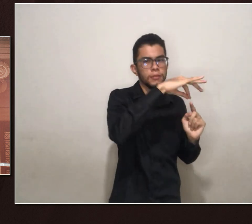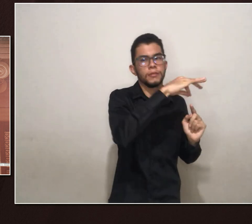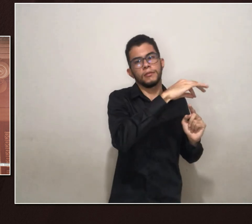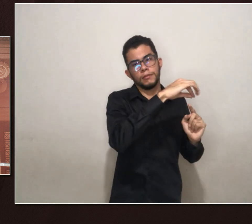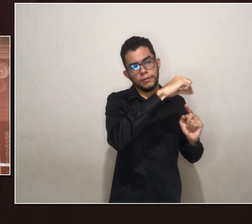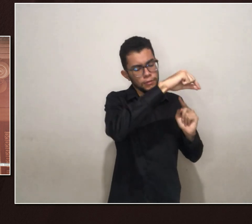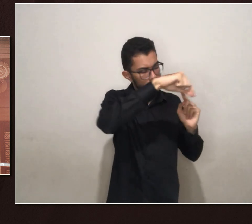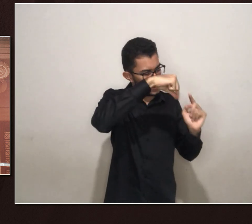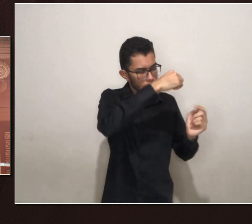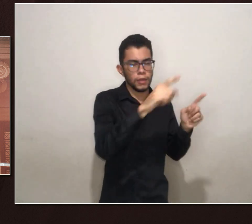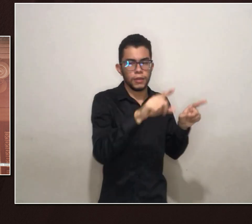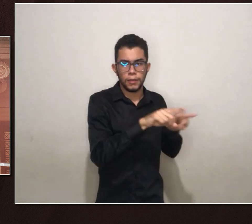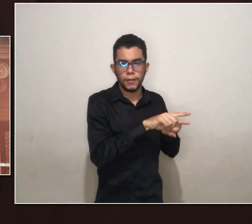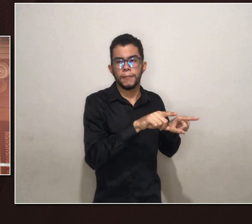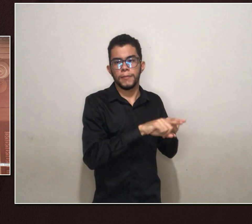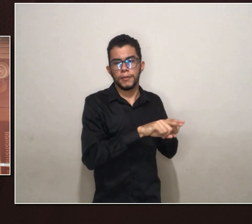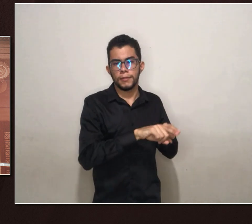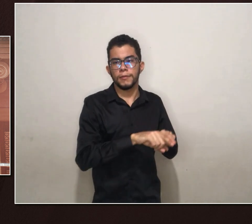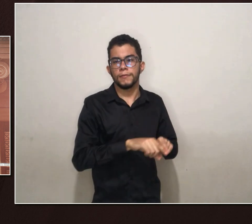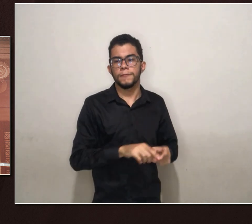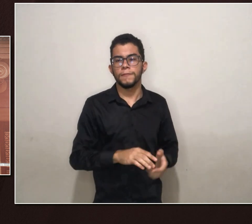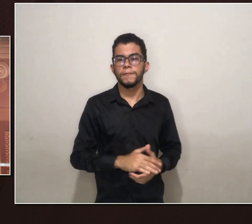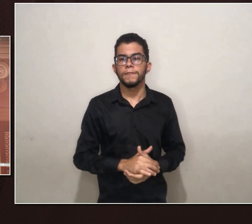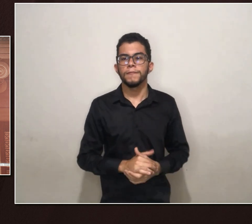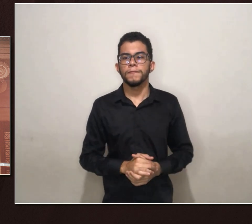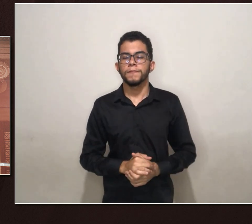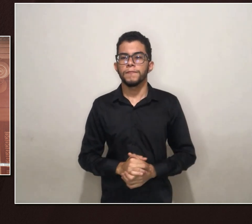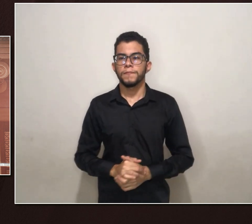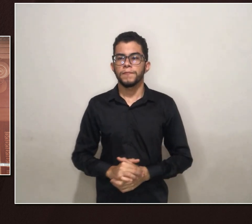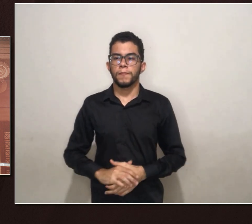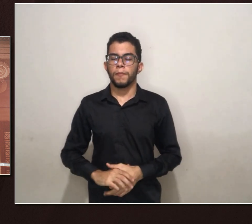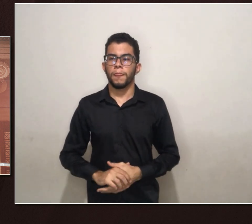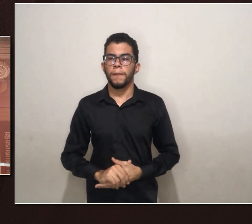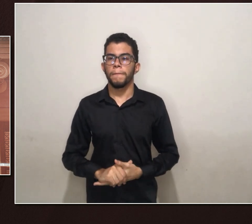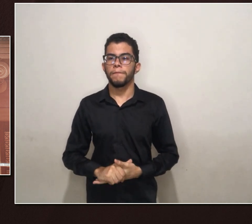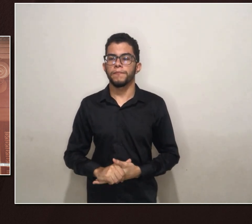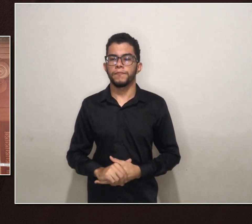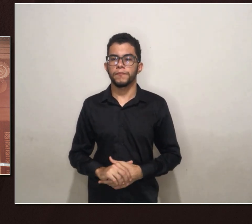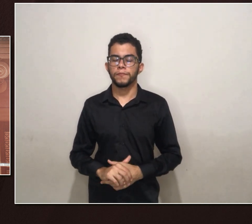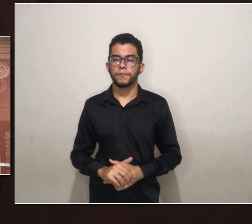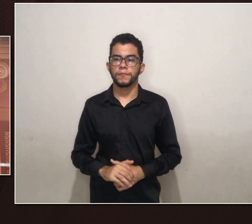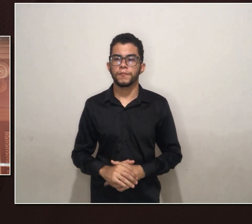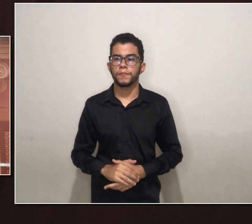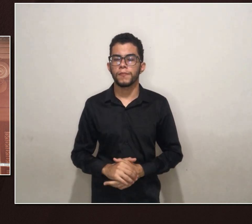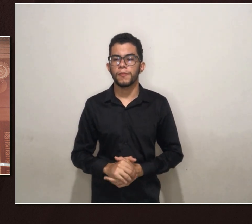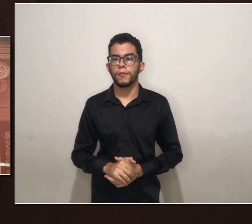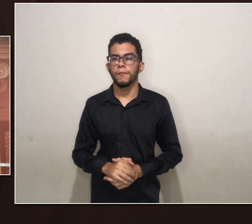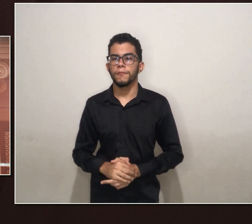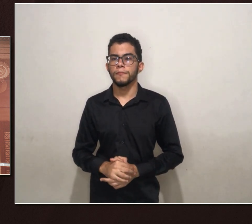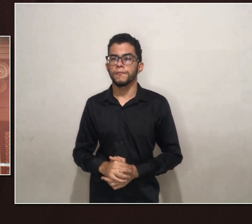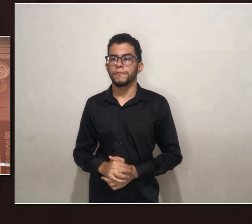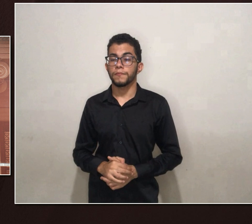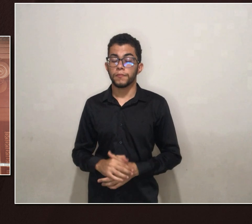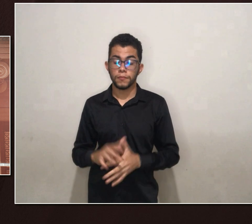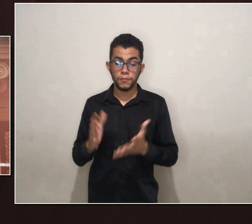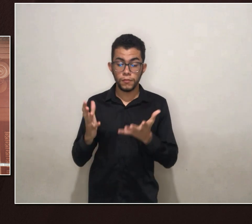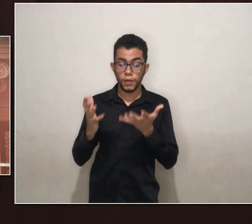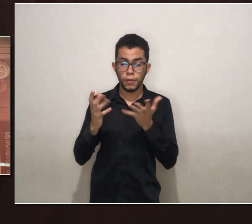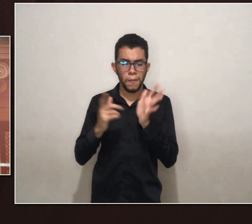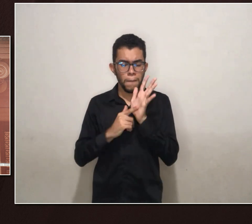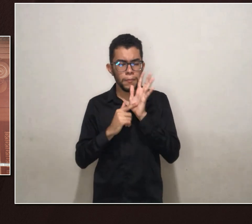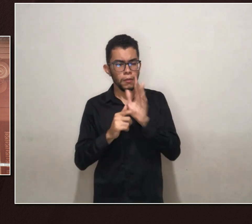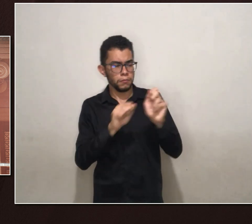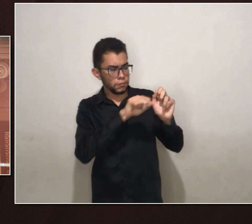de Jesus, tá? Então, eu quis mostrar essa figura para